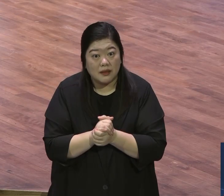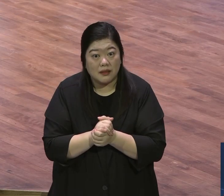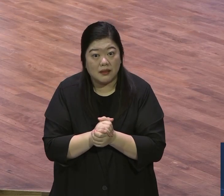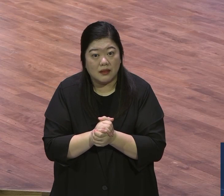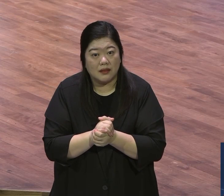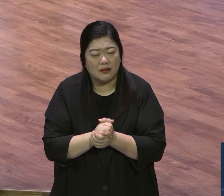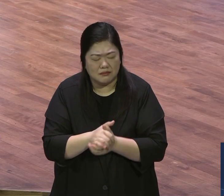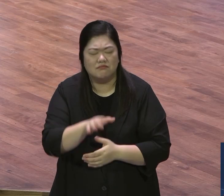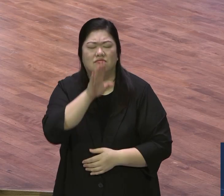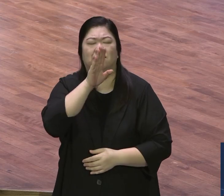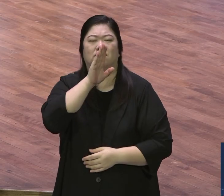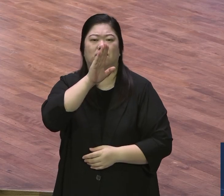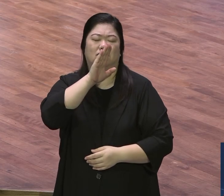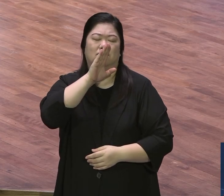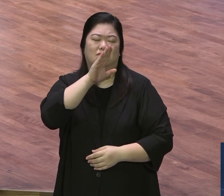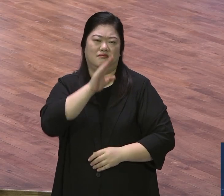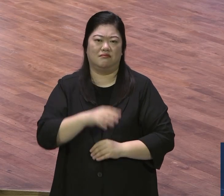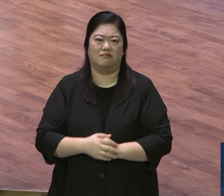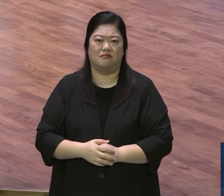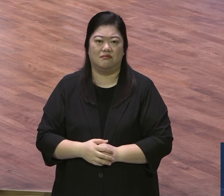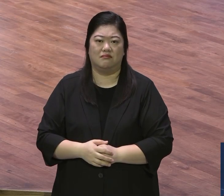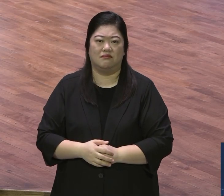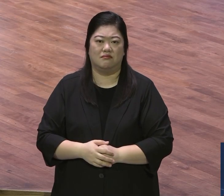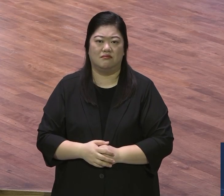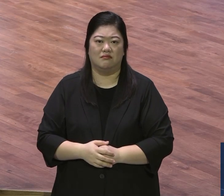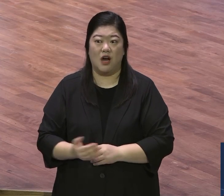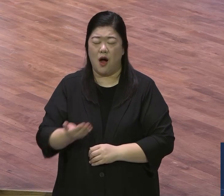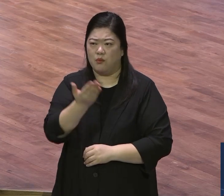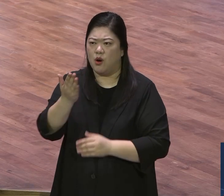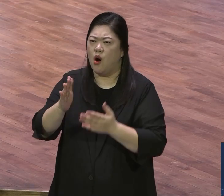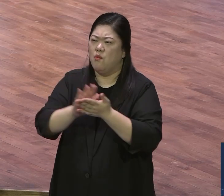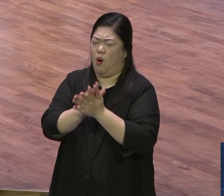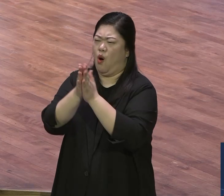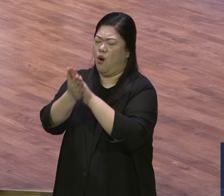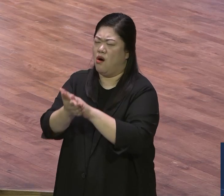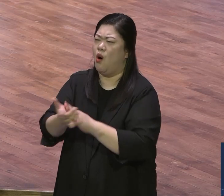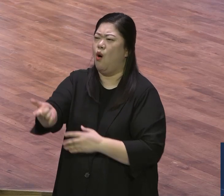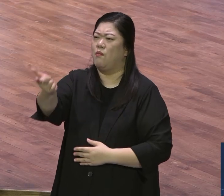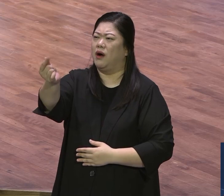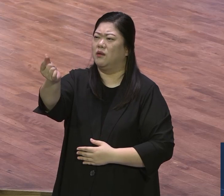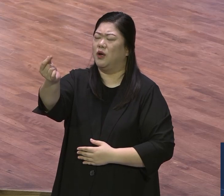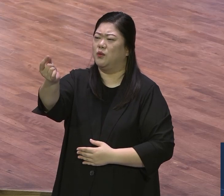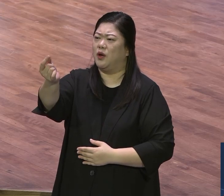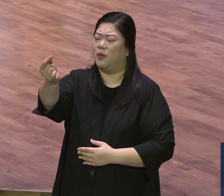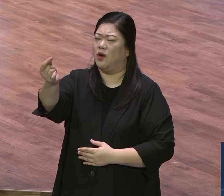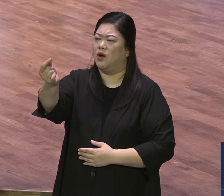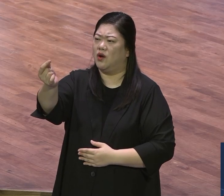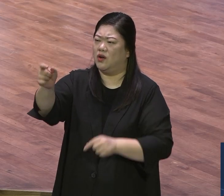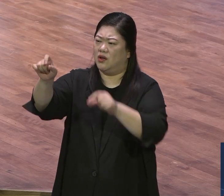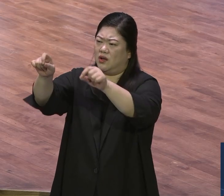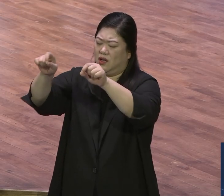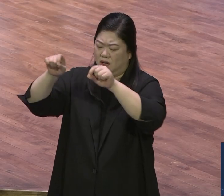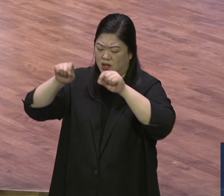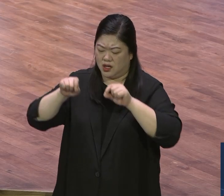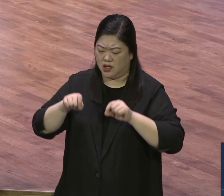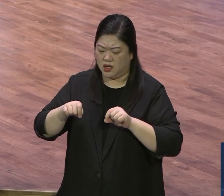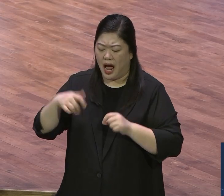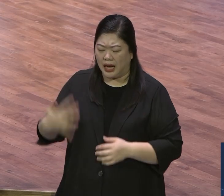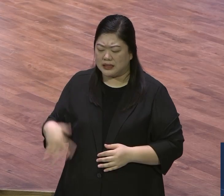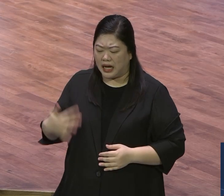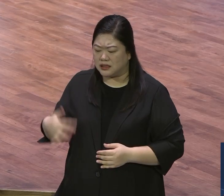왜 그렇게 변화가 되지 못합니까? 구원받은 하나님 자체가 왜 세상 삶에서 불신자처럼 그런 가치인 가지고